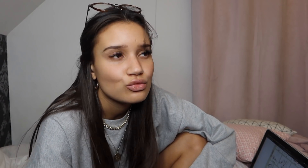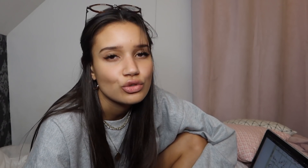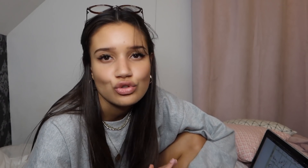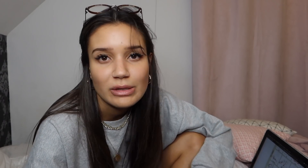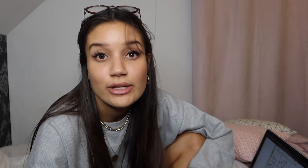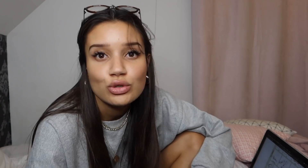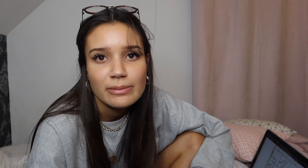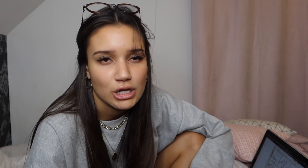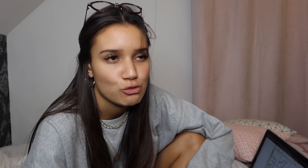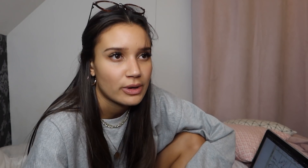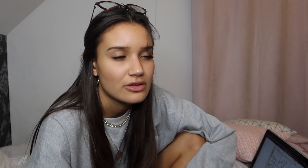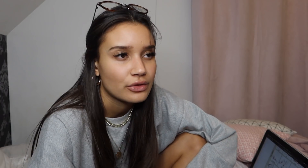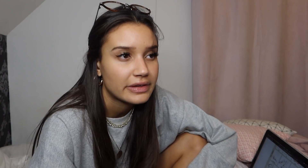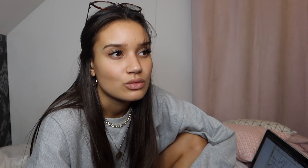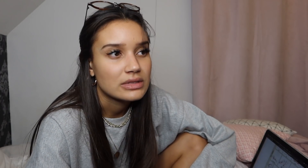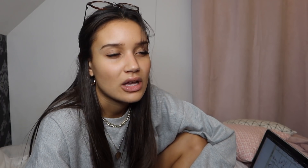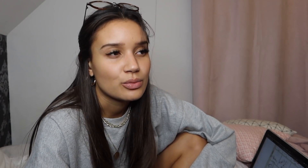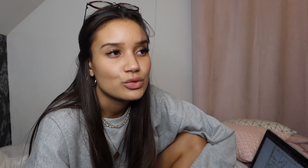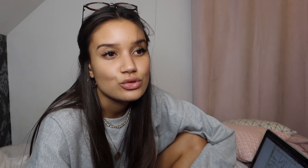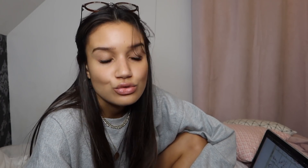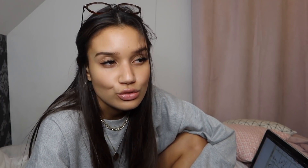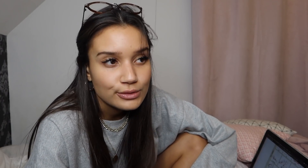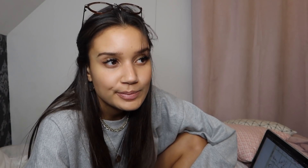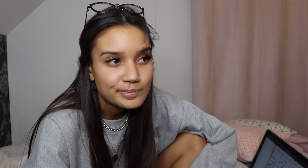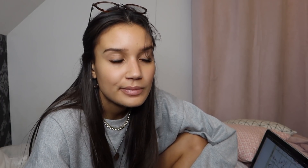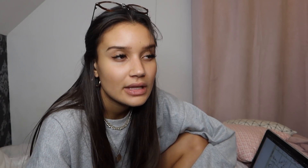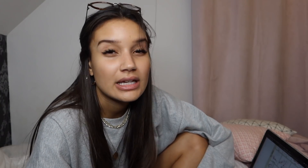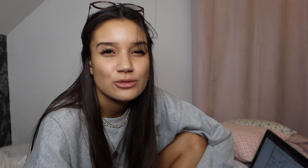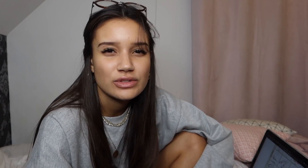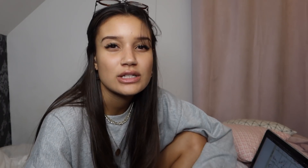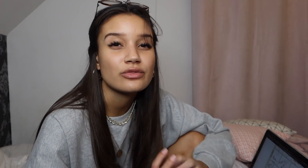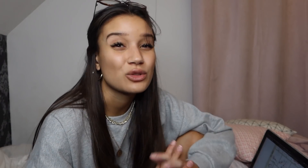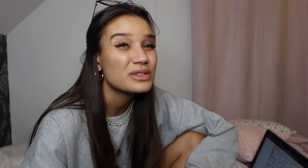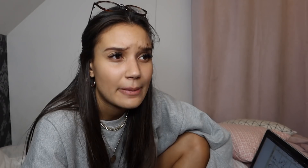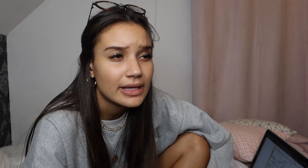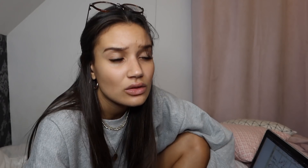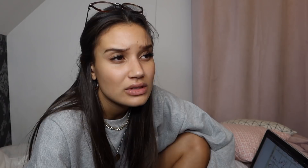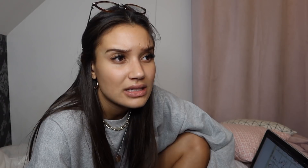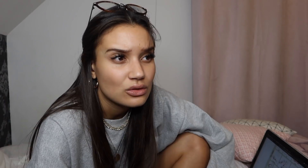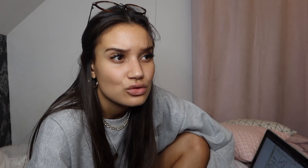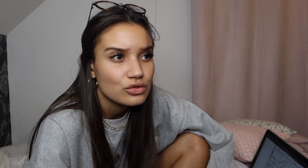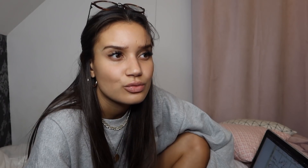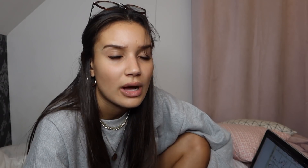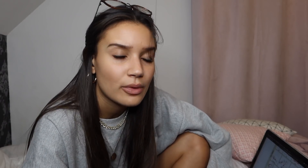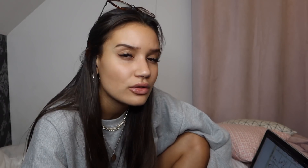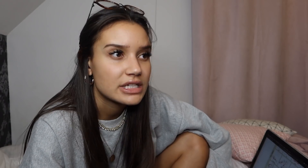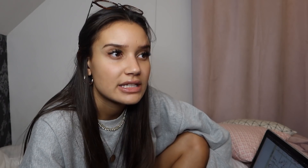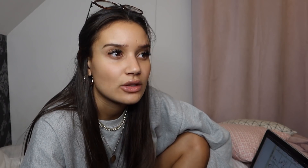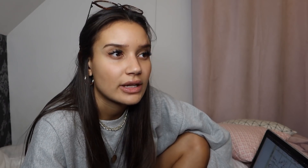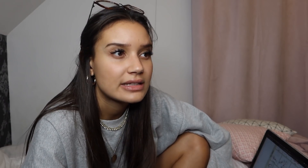quand tu connais pas, tu peux pas l'inventer. Donc c'est un peu chaud. Et comme je vous ai dit, en fin de compte, il n'y a pas tant que ça de choses pour apprendre. J'ai essayé de regarder s'il